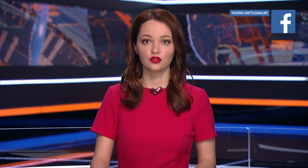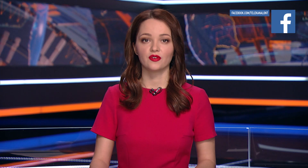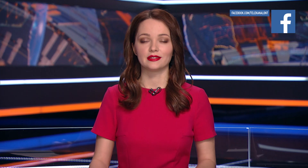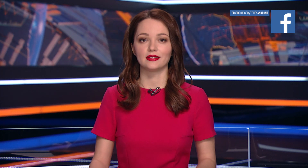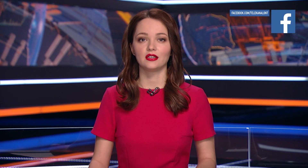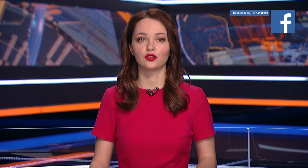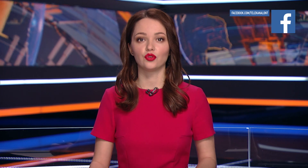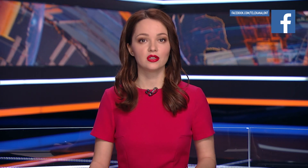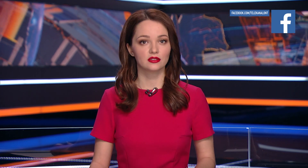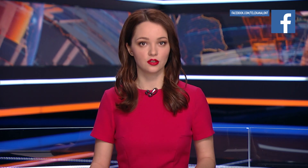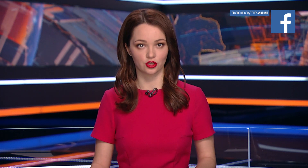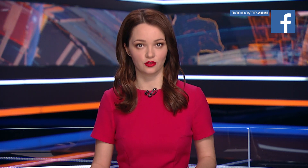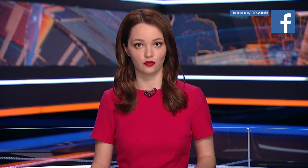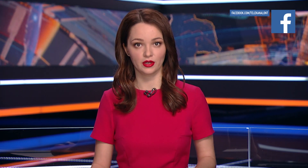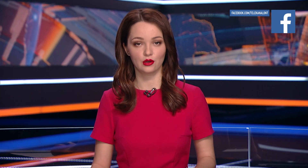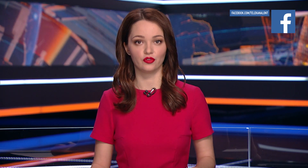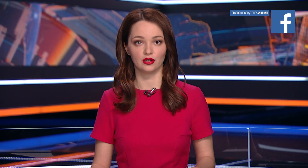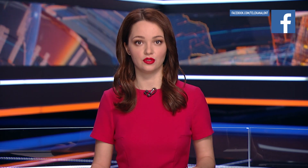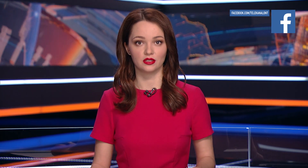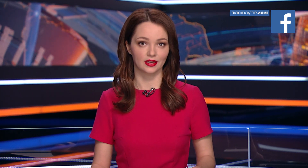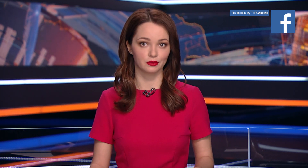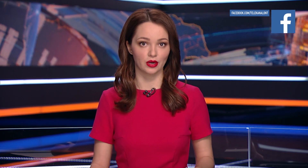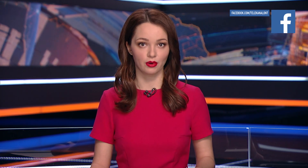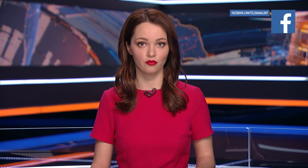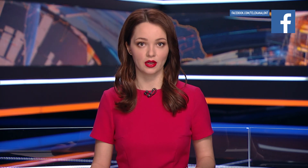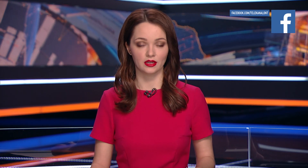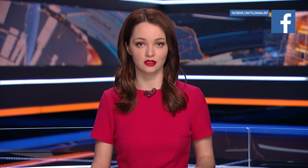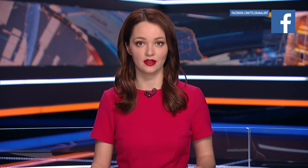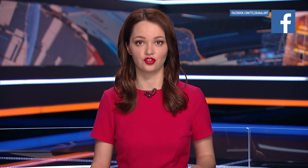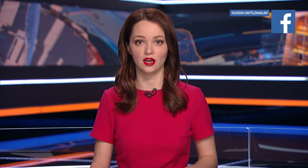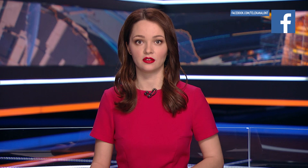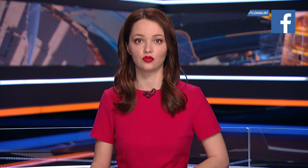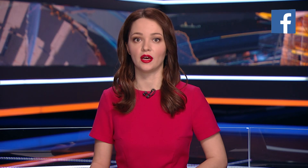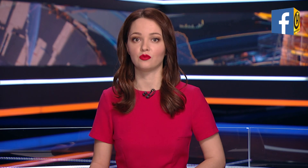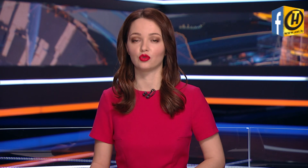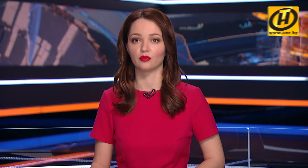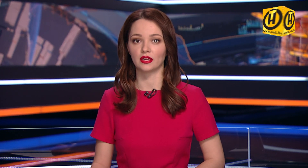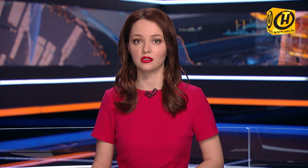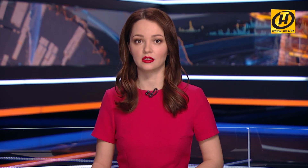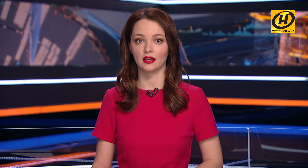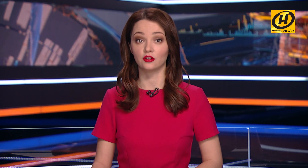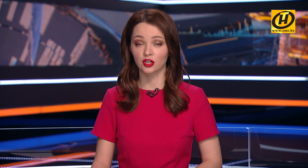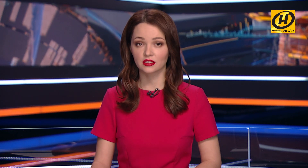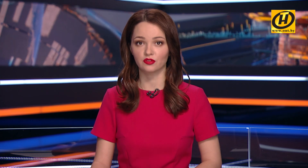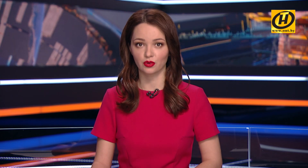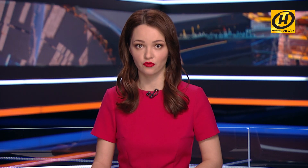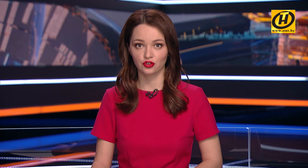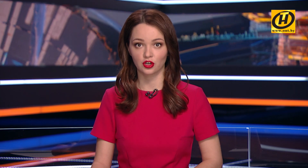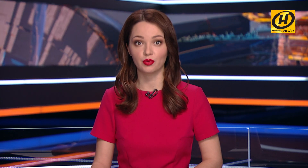Видеосвязь для тех, кто не слышит. В Могилеве для людей с такими проблемами организовали чаты, куда они могут обратиться, и жестовый переводчик